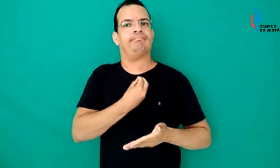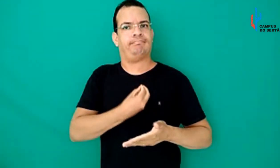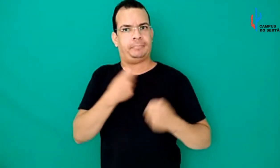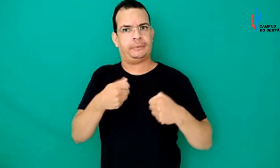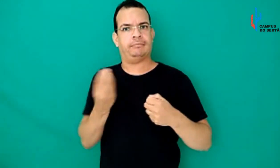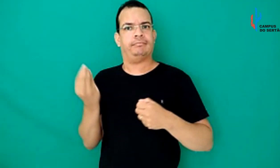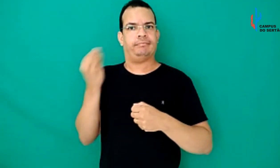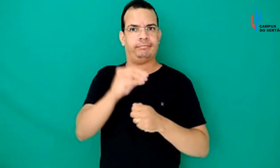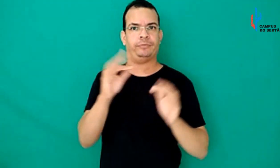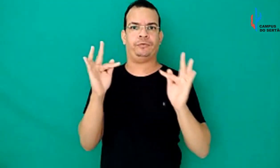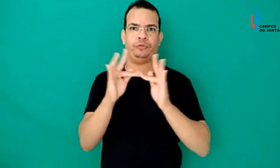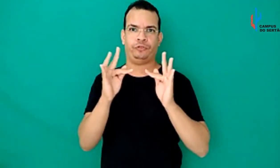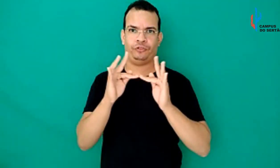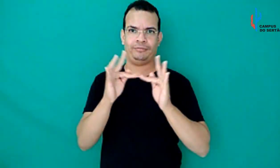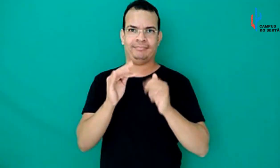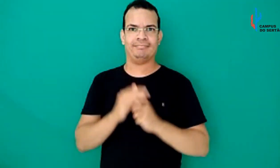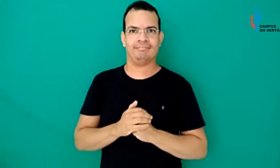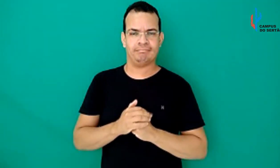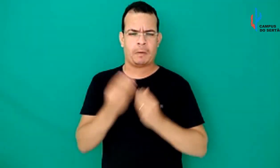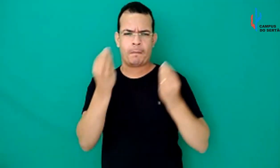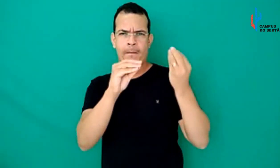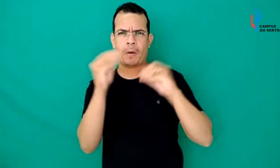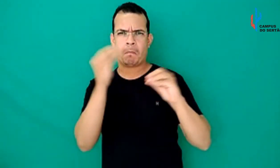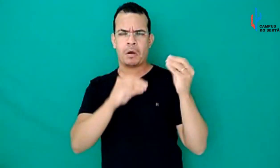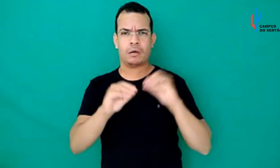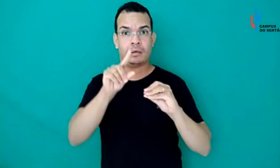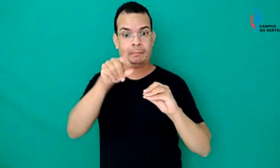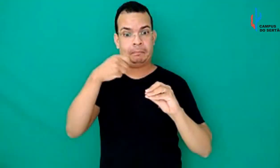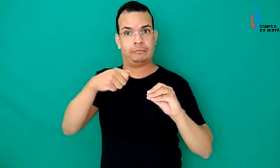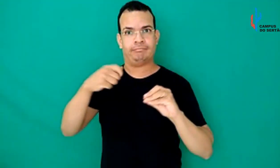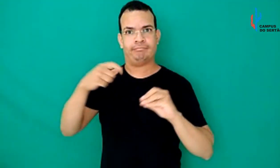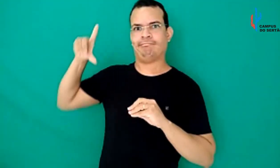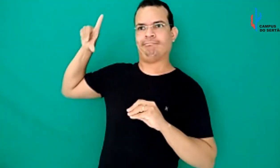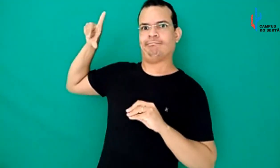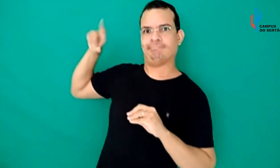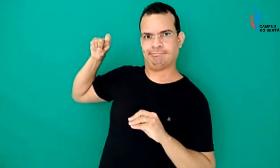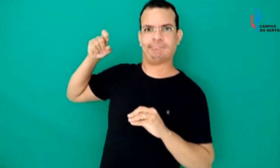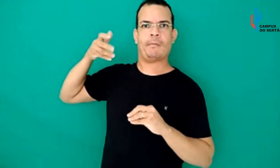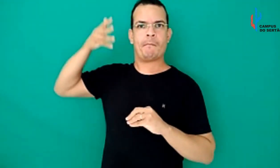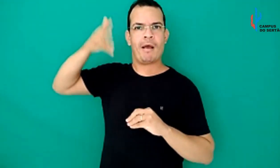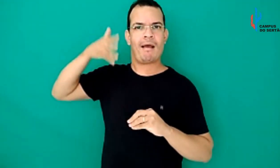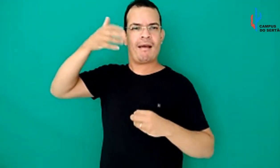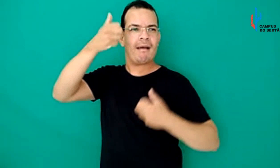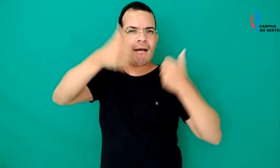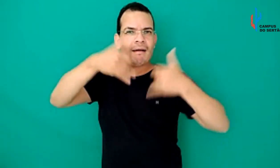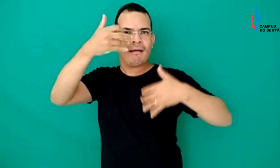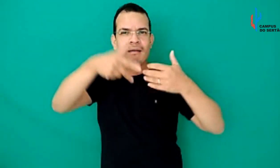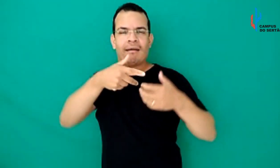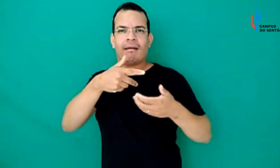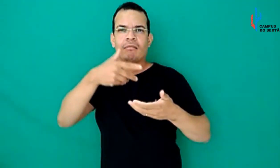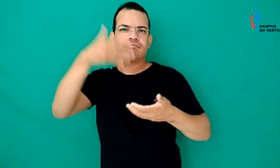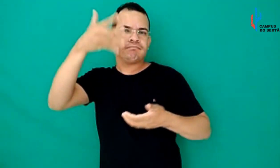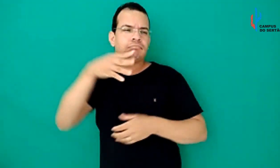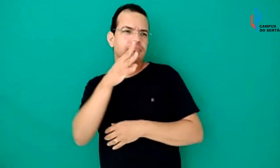Desde já podem, mesmo assim, assinar sua frequência no fórum, colocando suas fotos